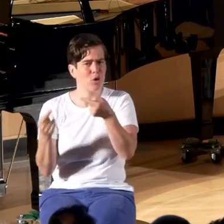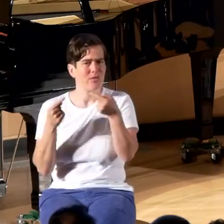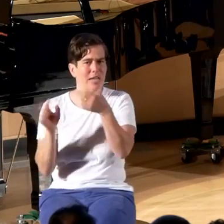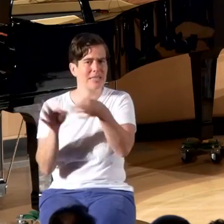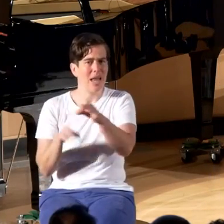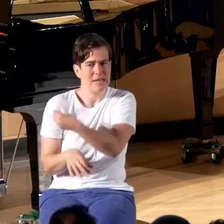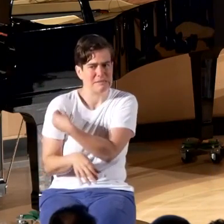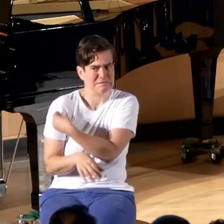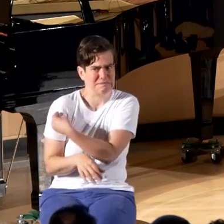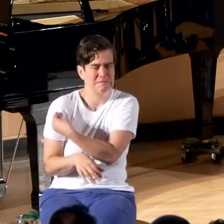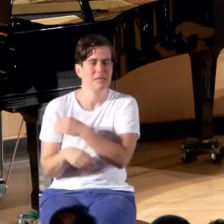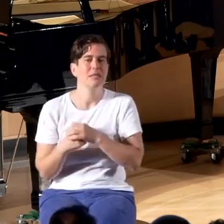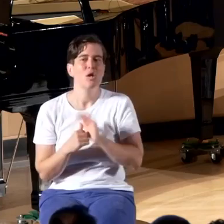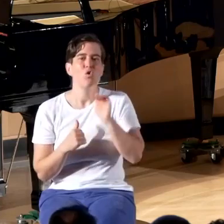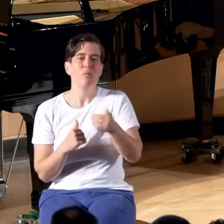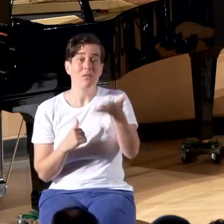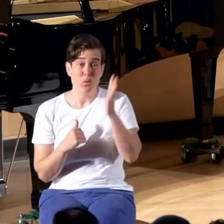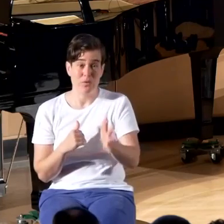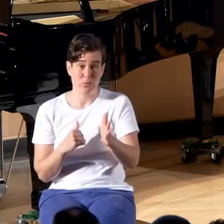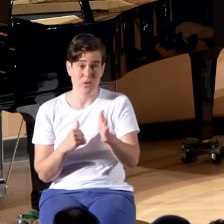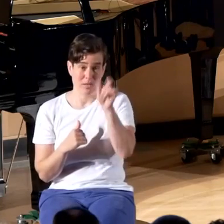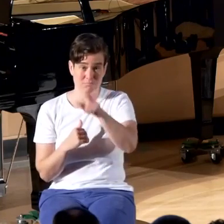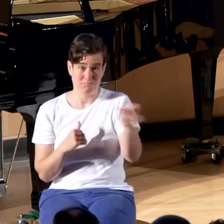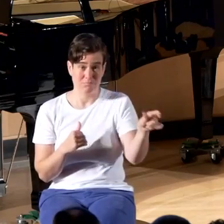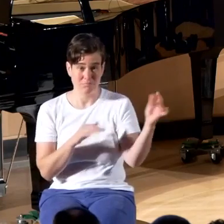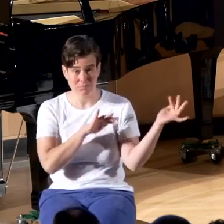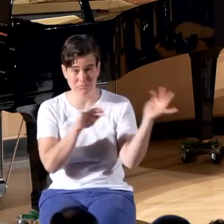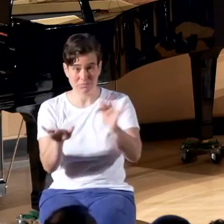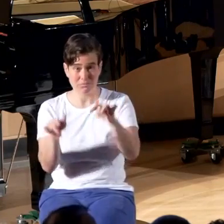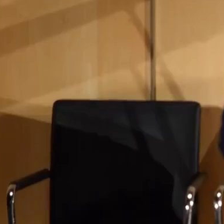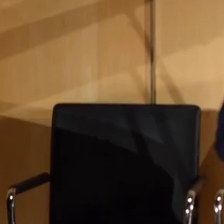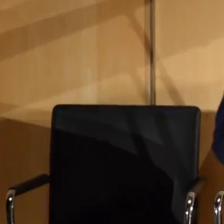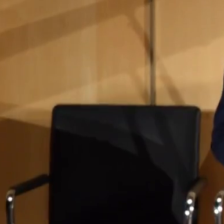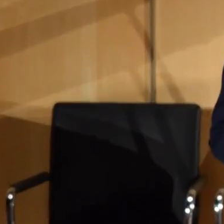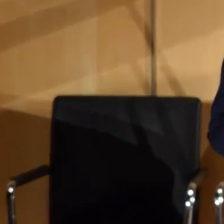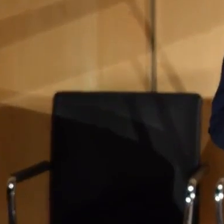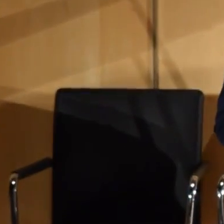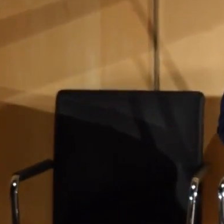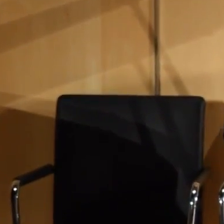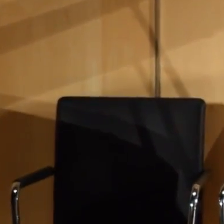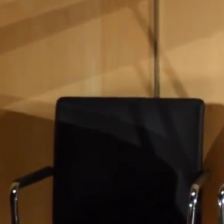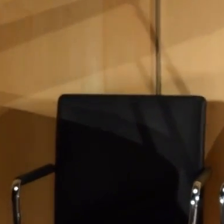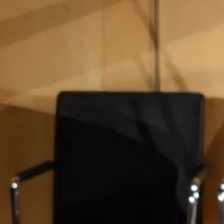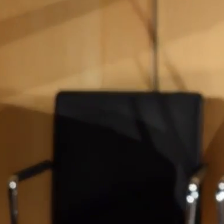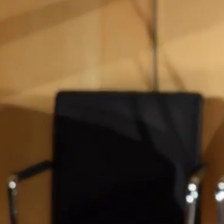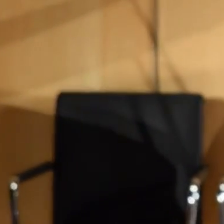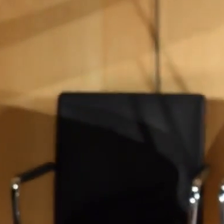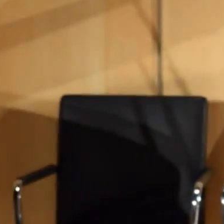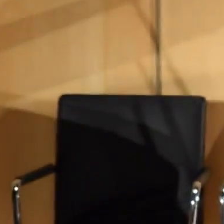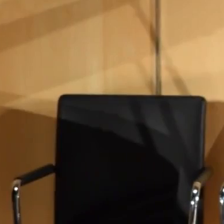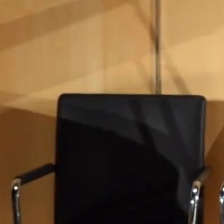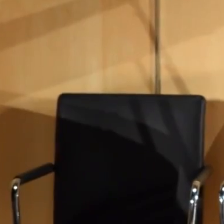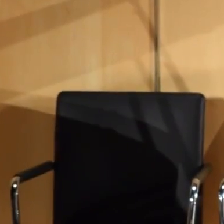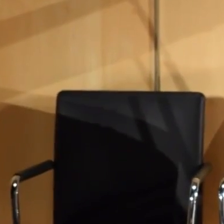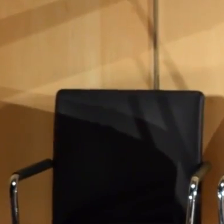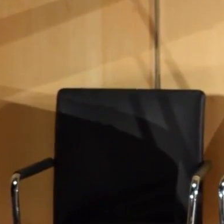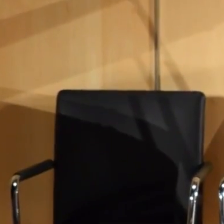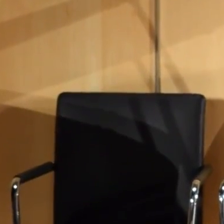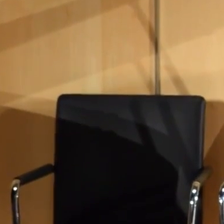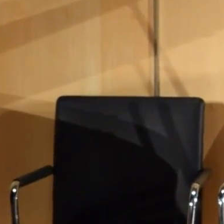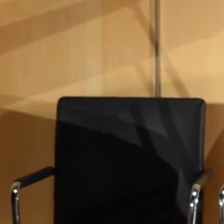noch zugeraunt. Wir sind über 500 Leute dieses Mal bei den positiven Begegnungen. Das heißt, wir sind nicht nur die größte